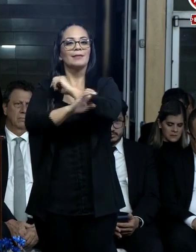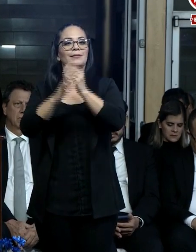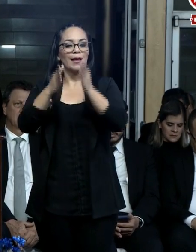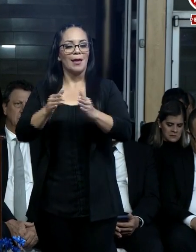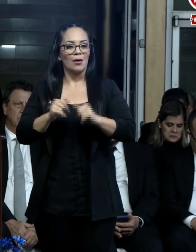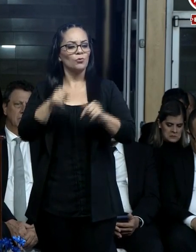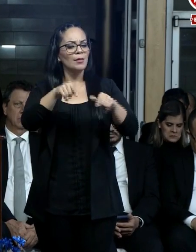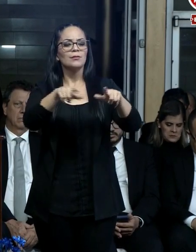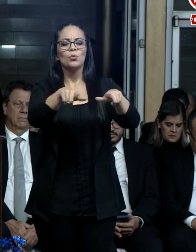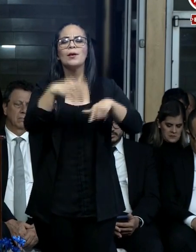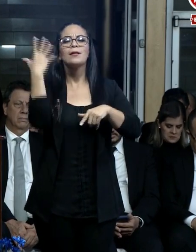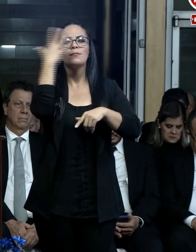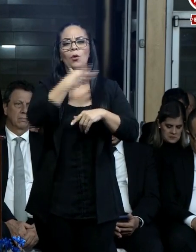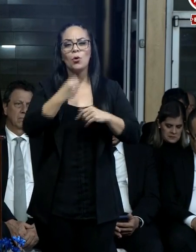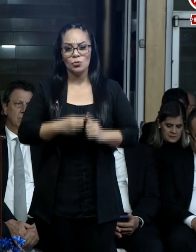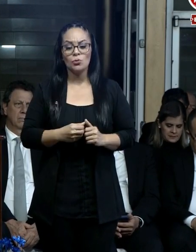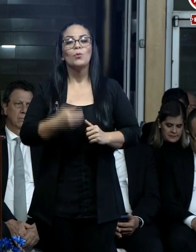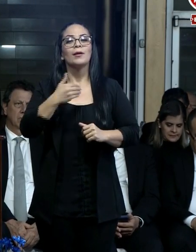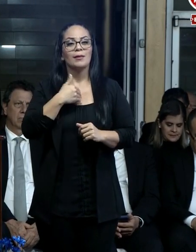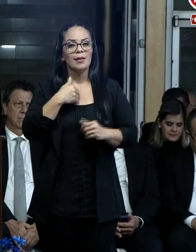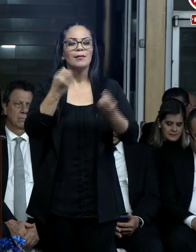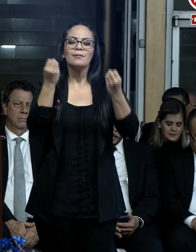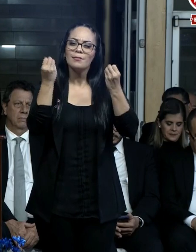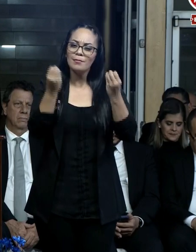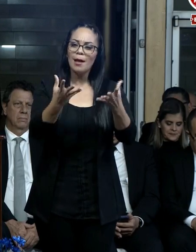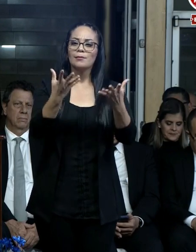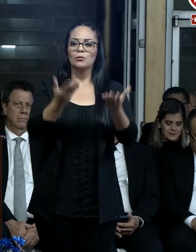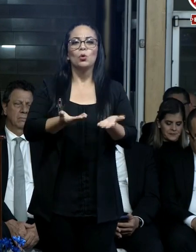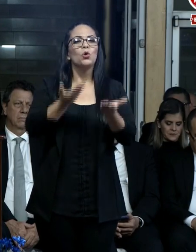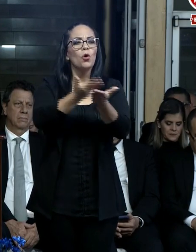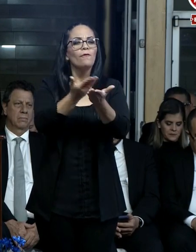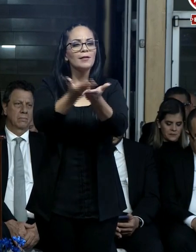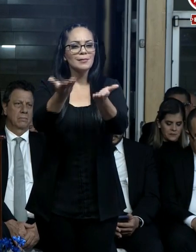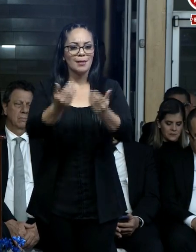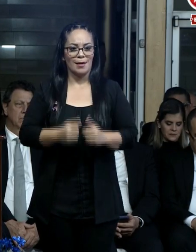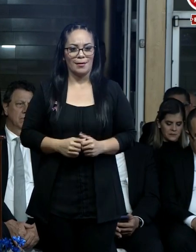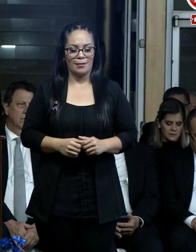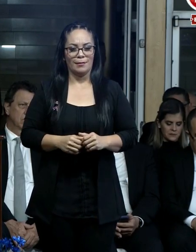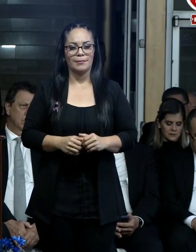zona tan hermosa que tiene tanto que ofrecer.